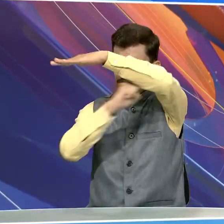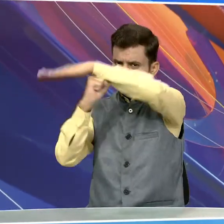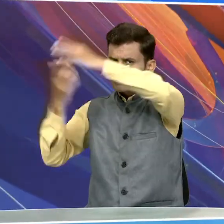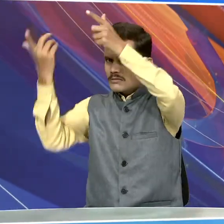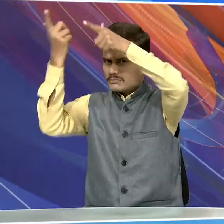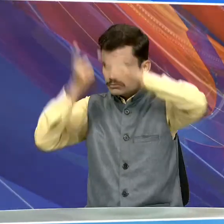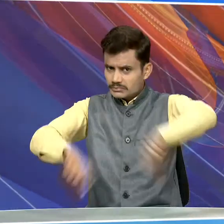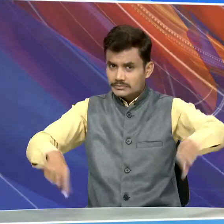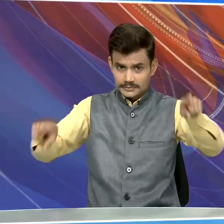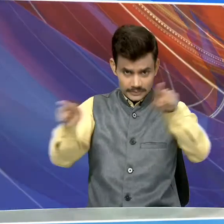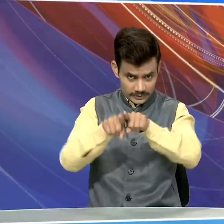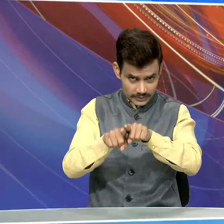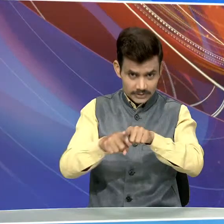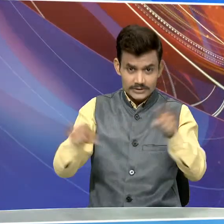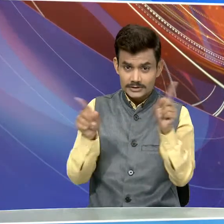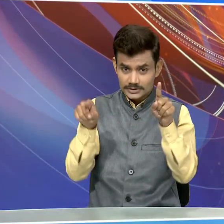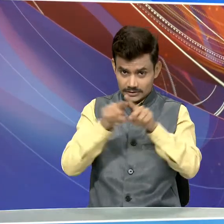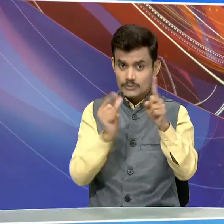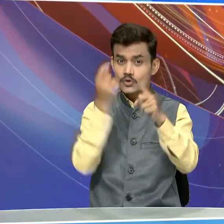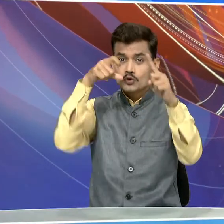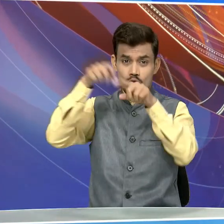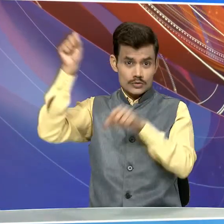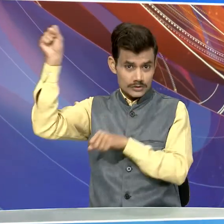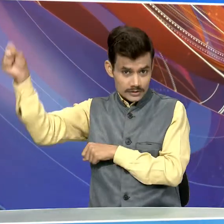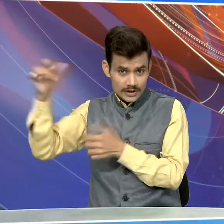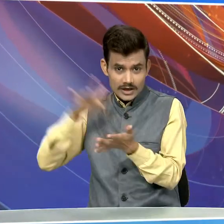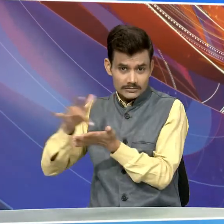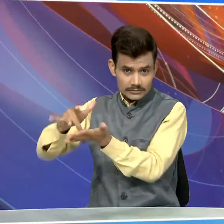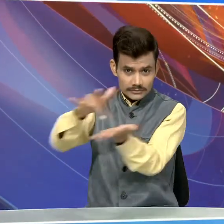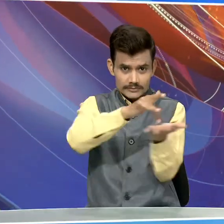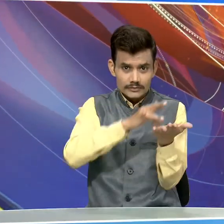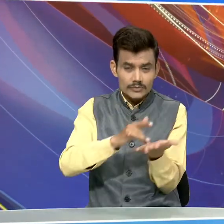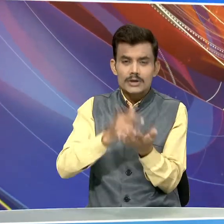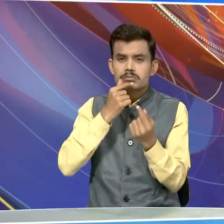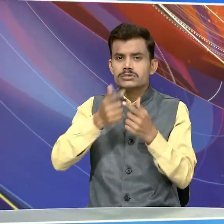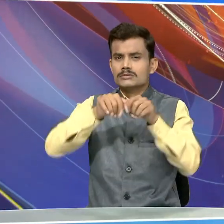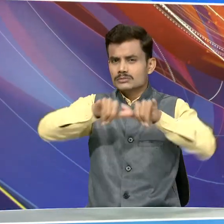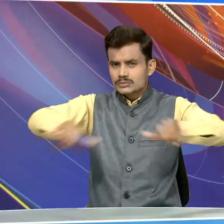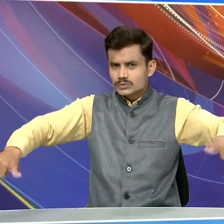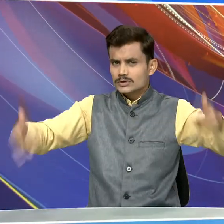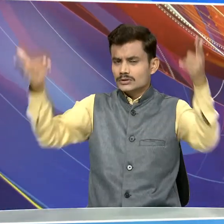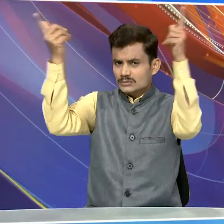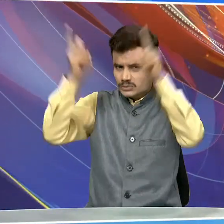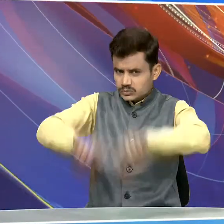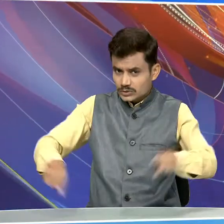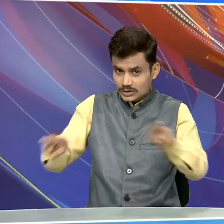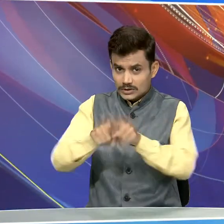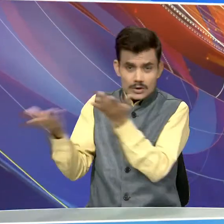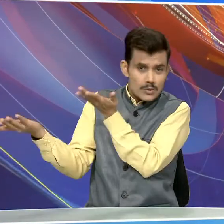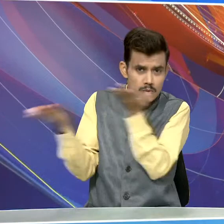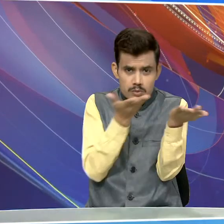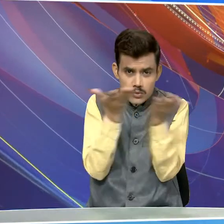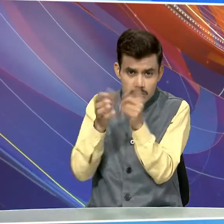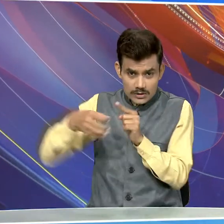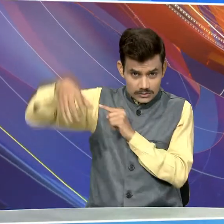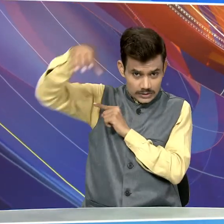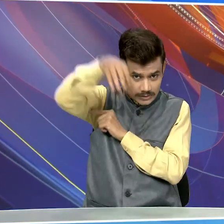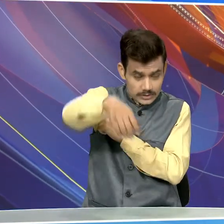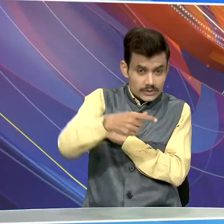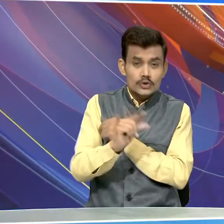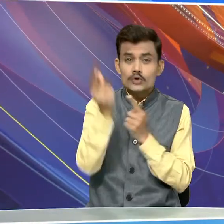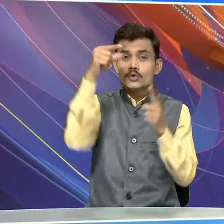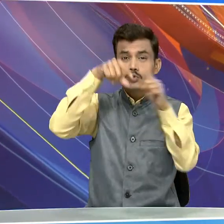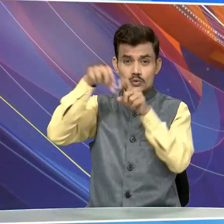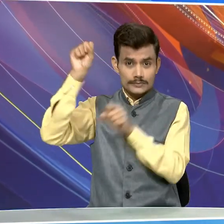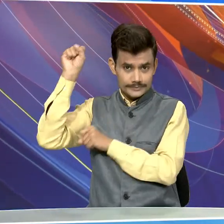गया। उधर उत्तराखंड में भारी बारिश से कई इलाकों में भूस्खलन की समस्या पैदा हो गई है। इस बीच मौसम